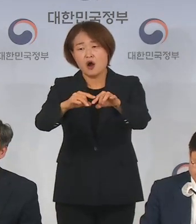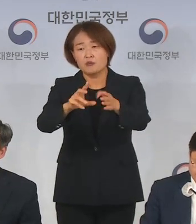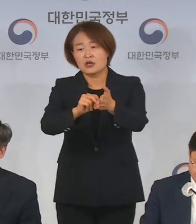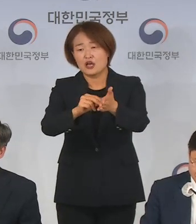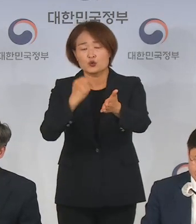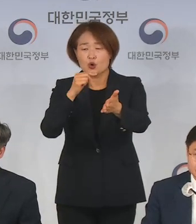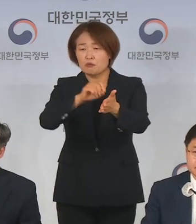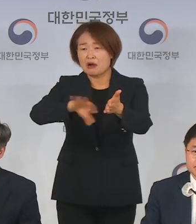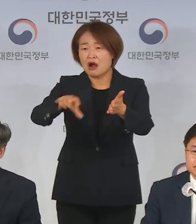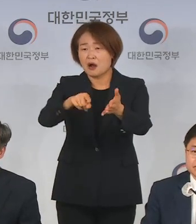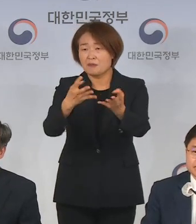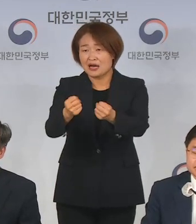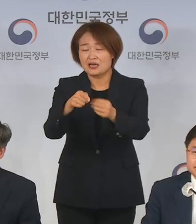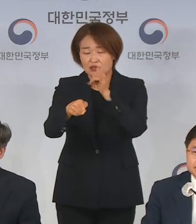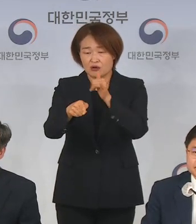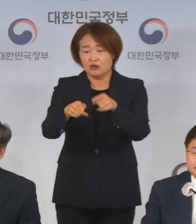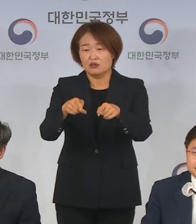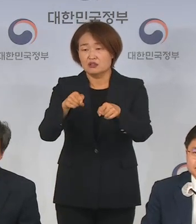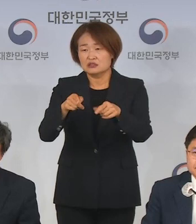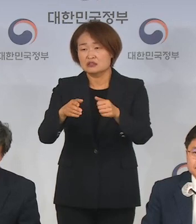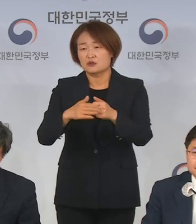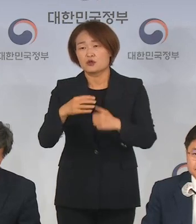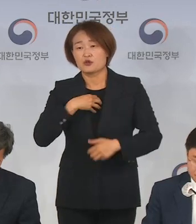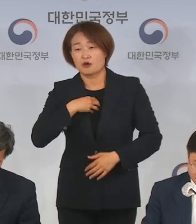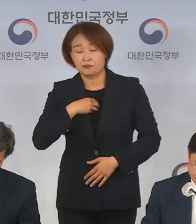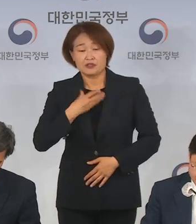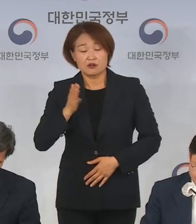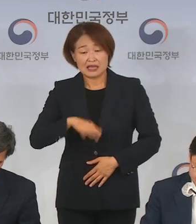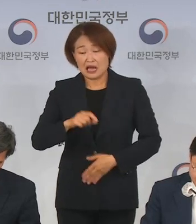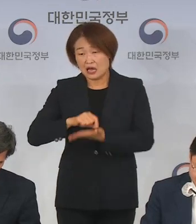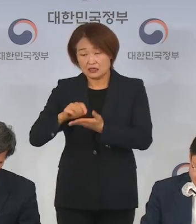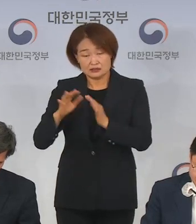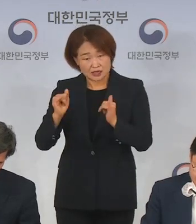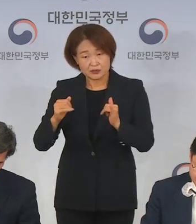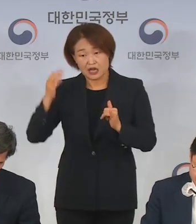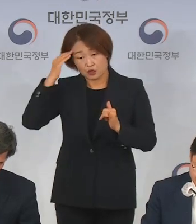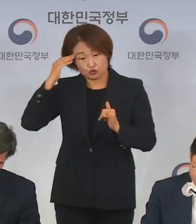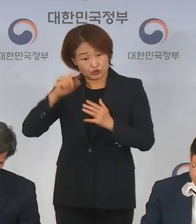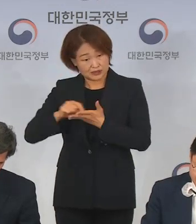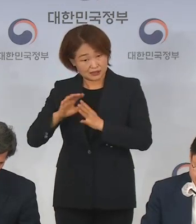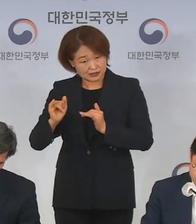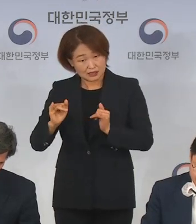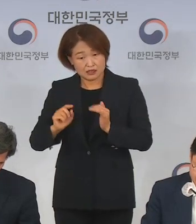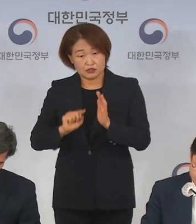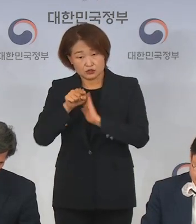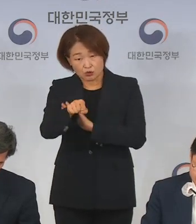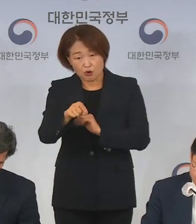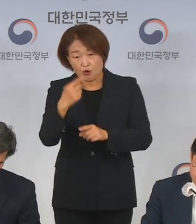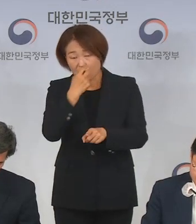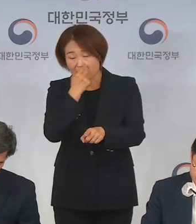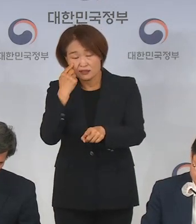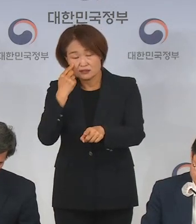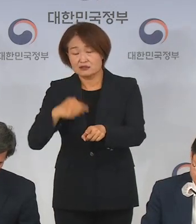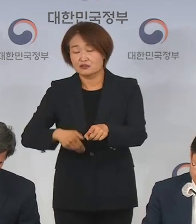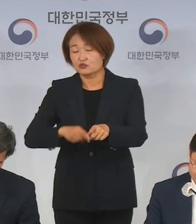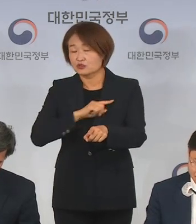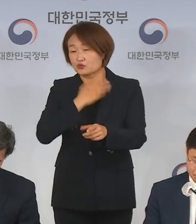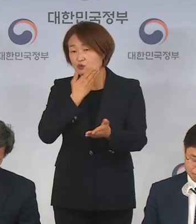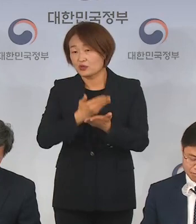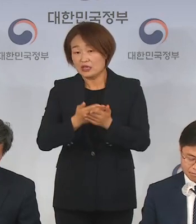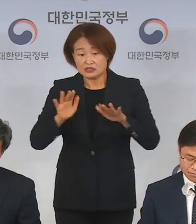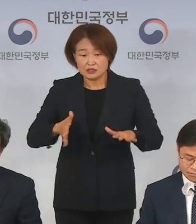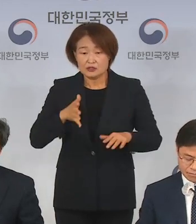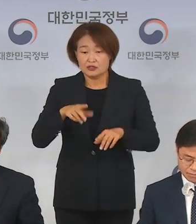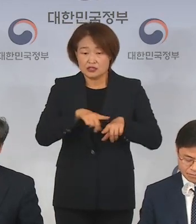언론이 취재를 하는 것은 이제 또 다른 검증이 될 수 있다고 생각을 하는데요. 민간 전문가도 들어가지 않는